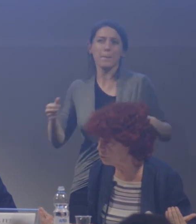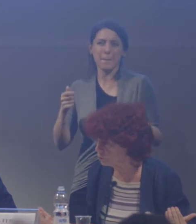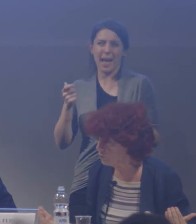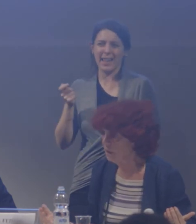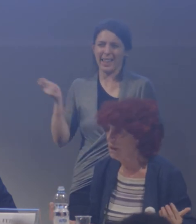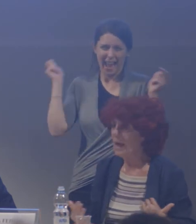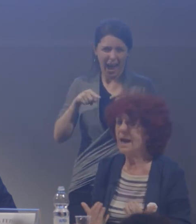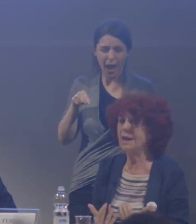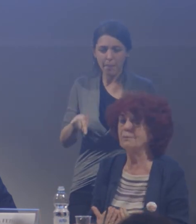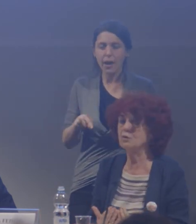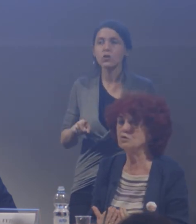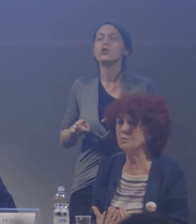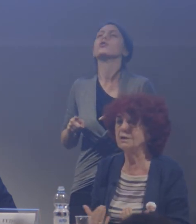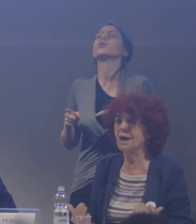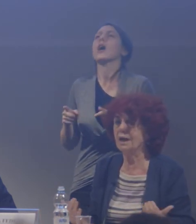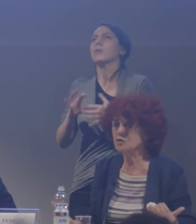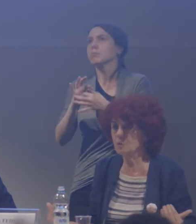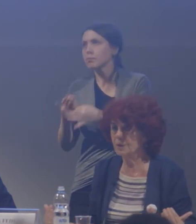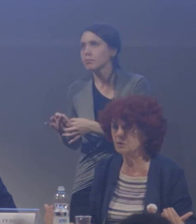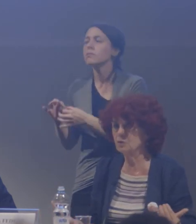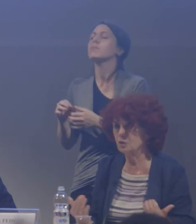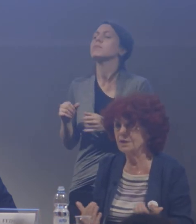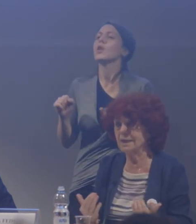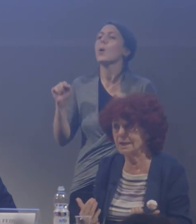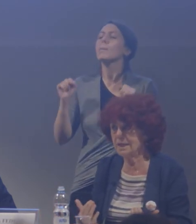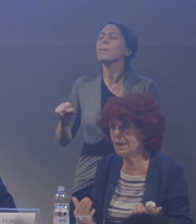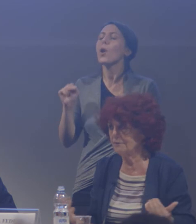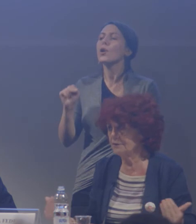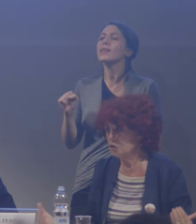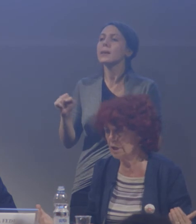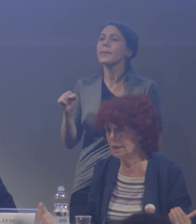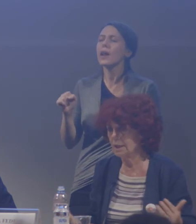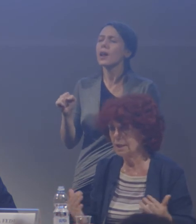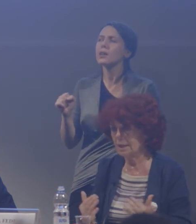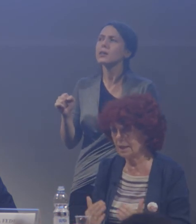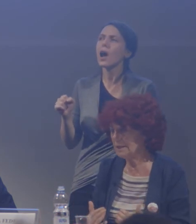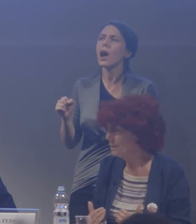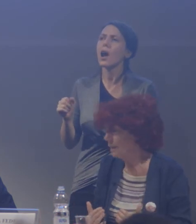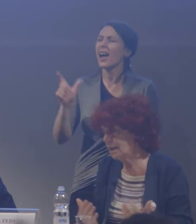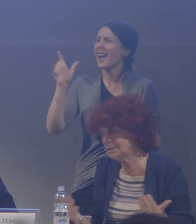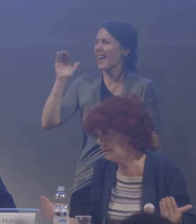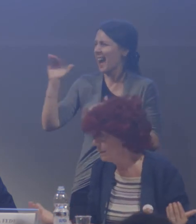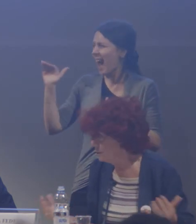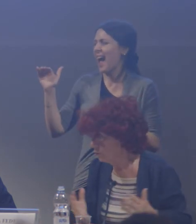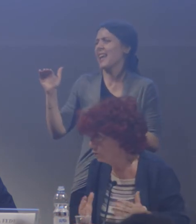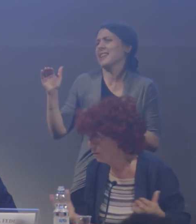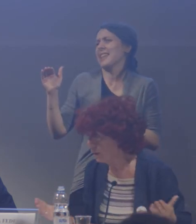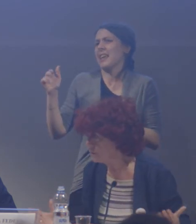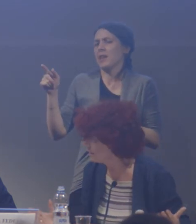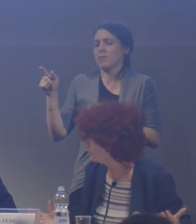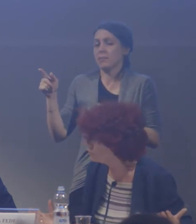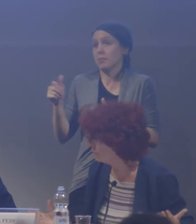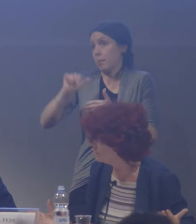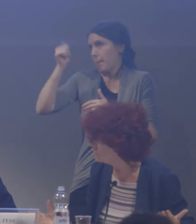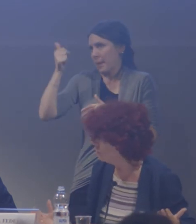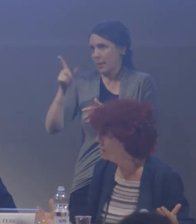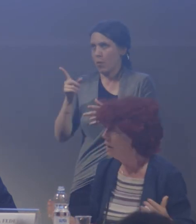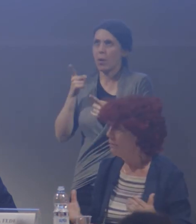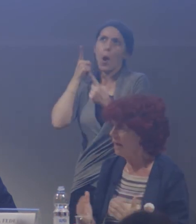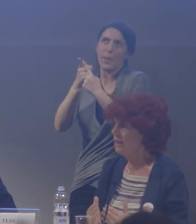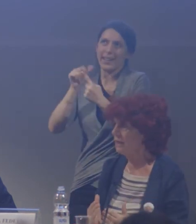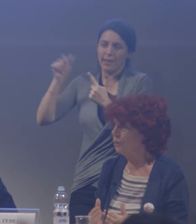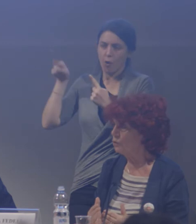per tutti, alle possibilità soprattutto di riavvicinare ragazzi e ragazze innanzitutto, perché questa è la nostra